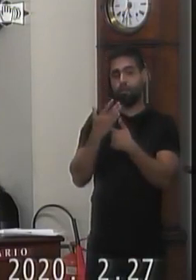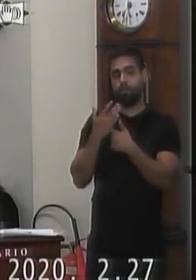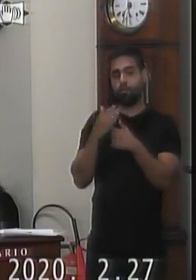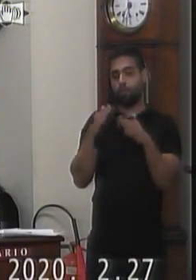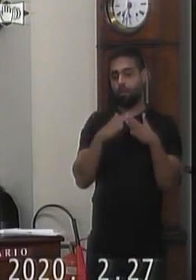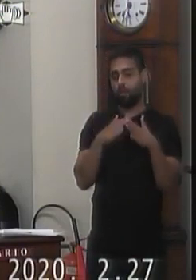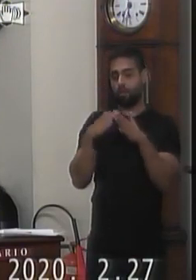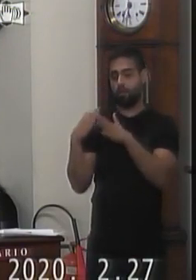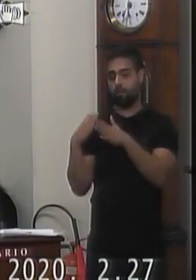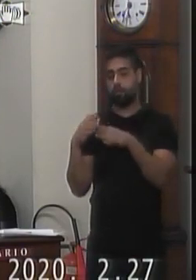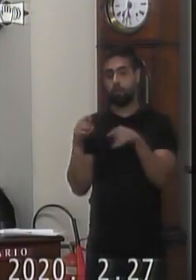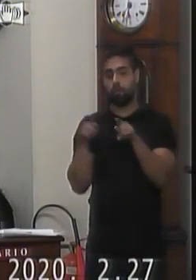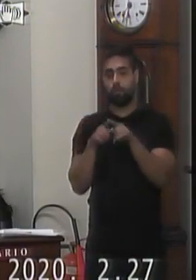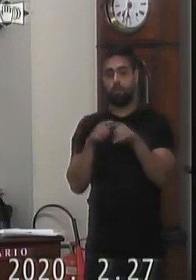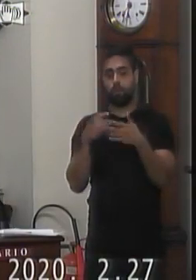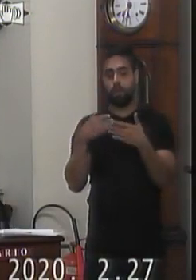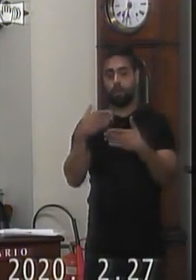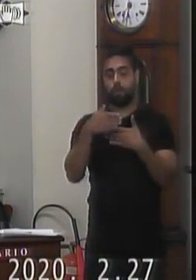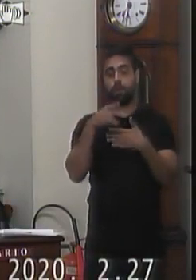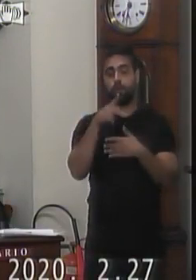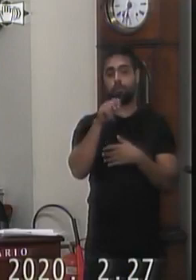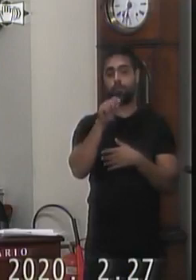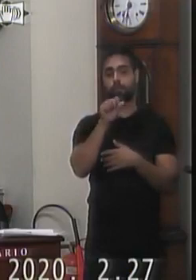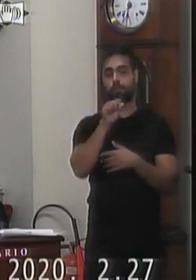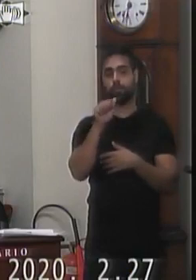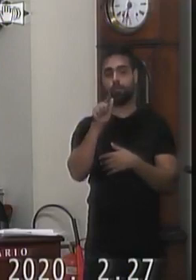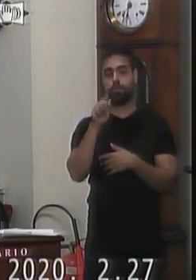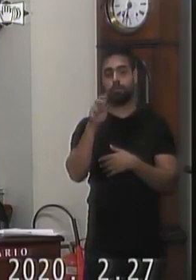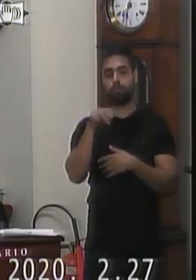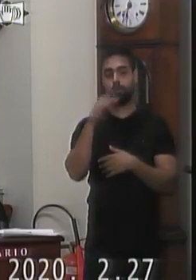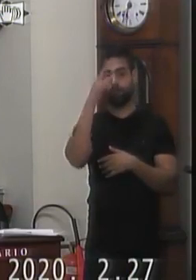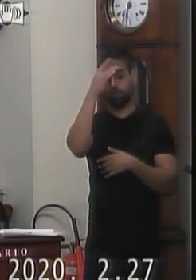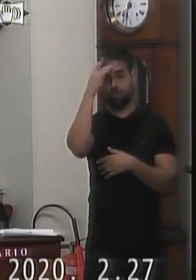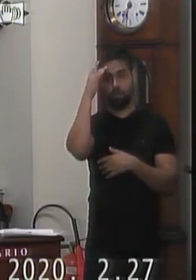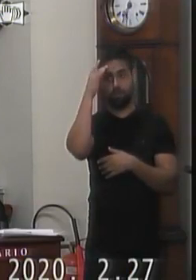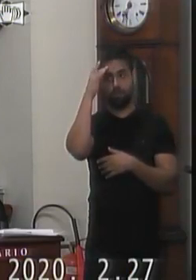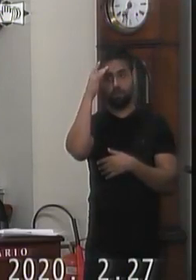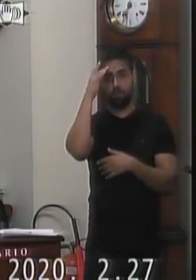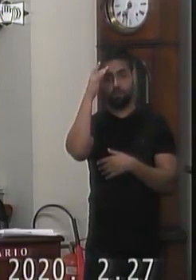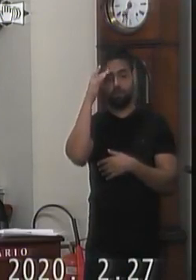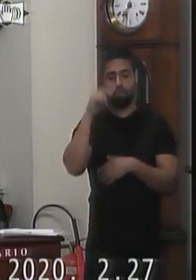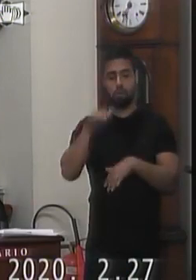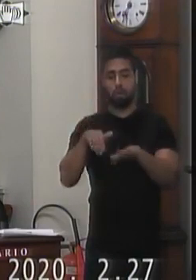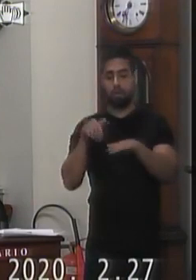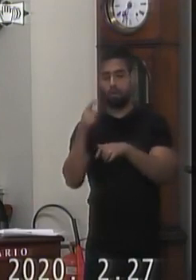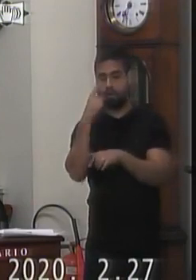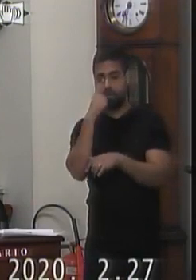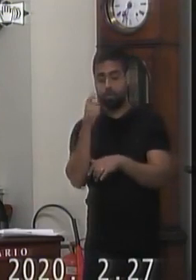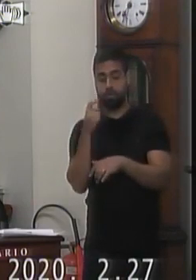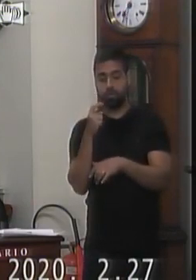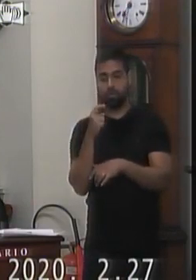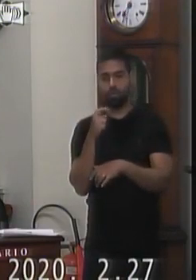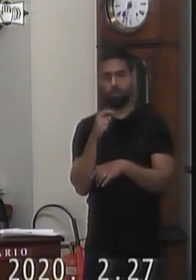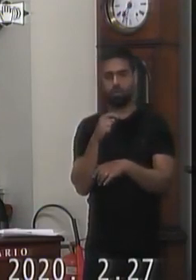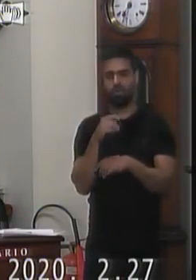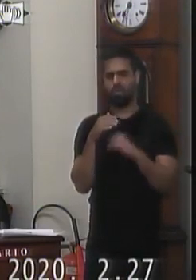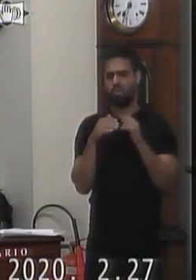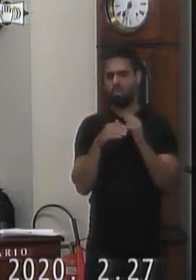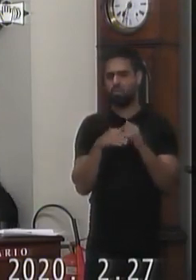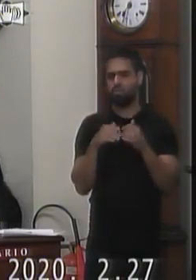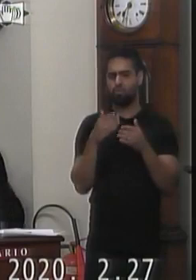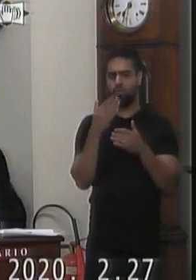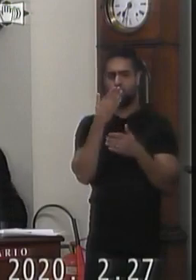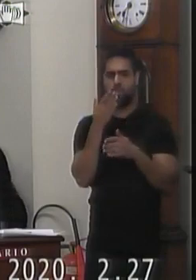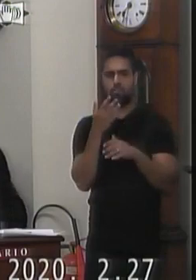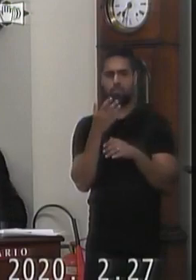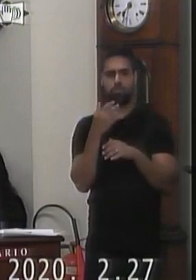vizinhos, portanto, da entrada da passagem, foi relatado que os carroceiros e demais captadores de lixo deixam esse trecho todo tipo de material